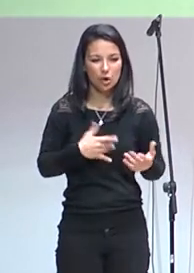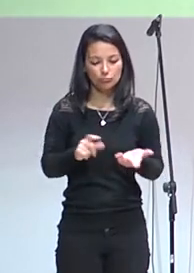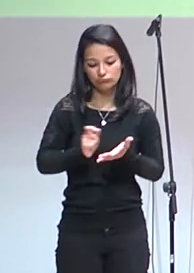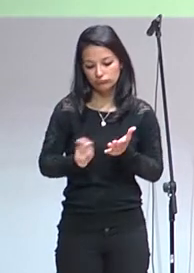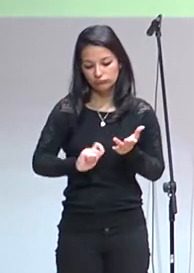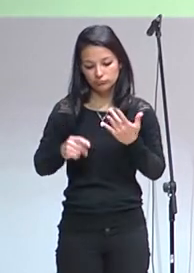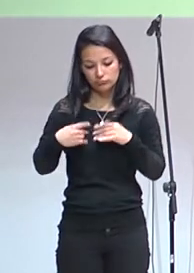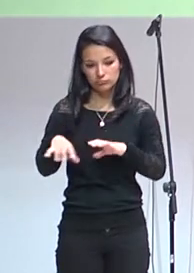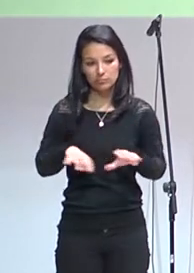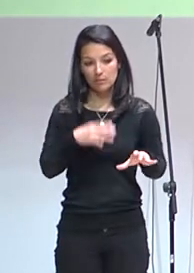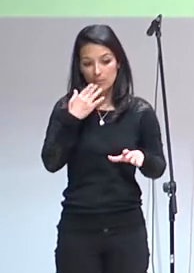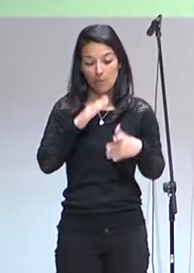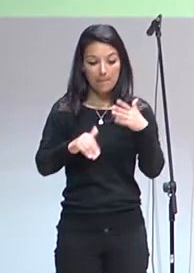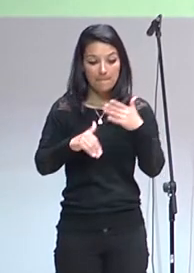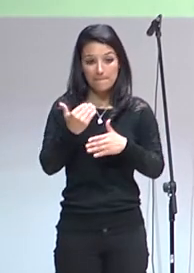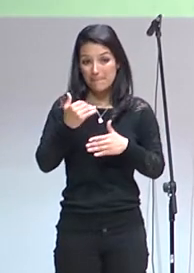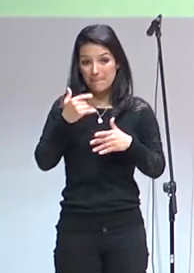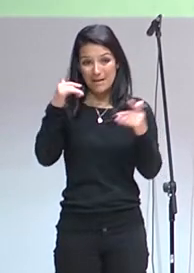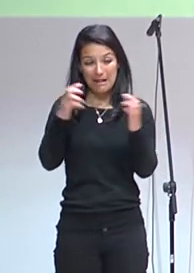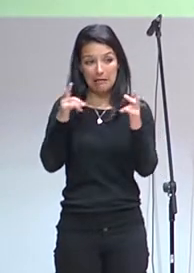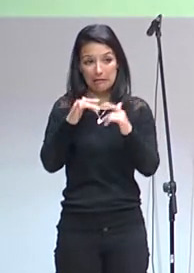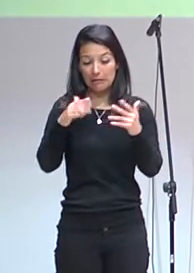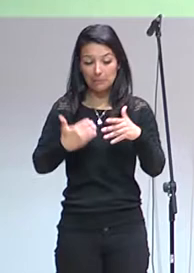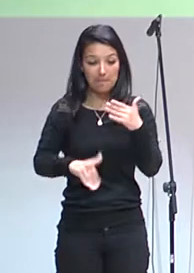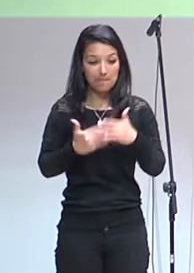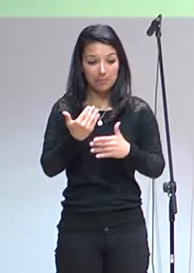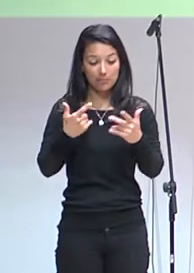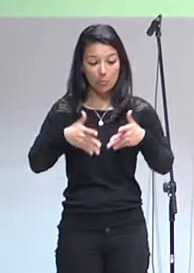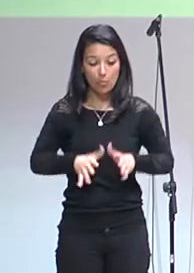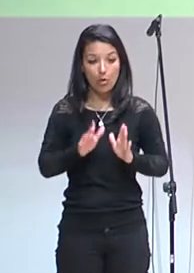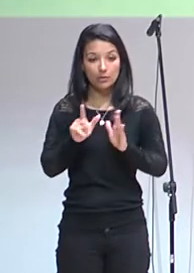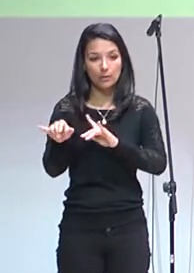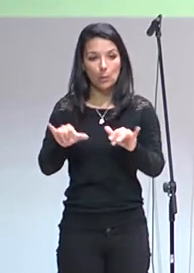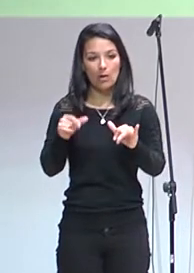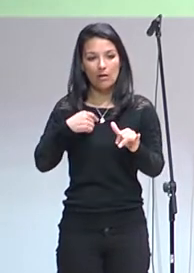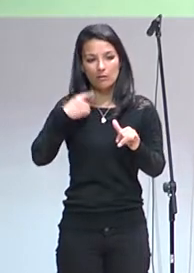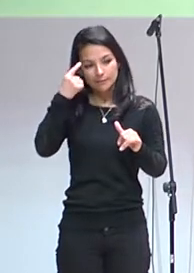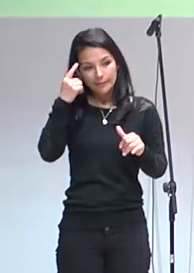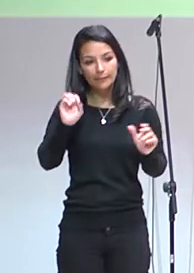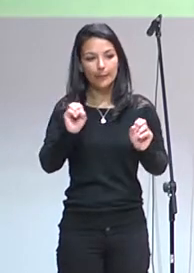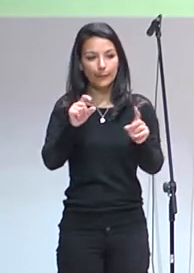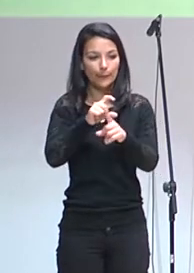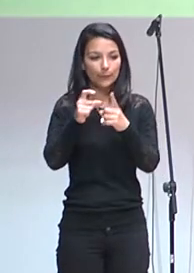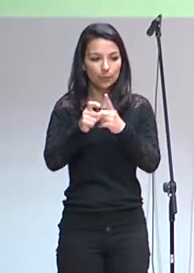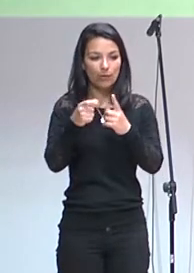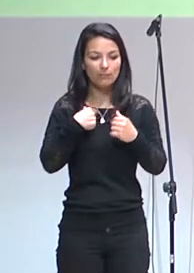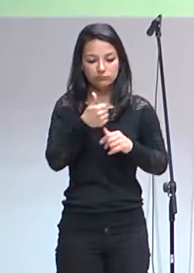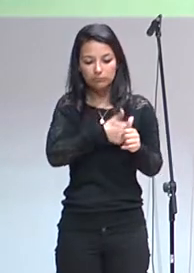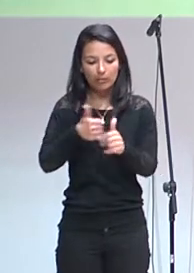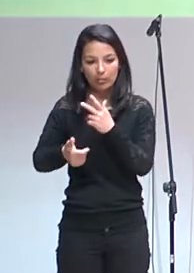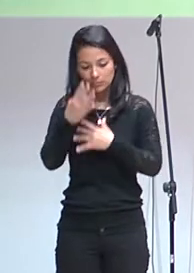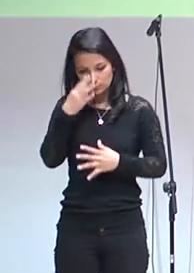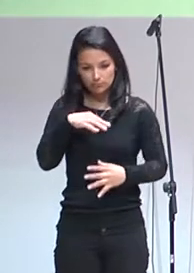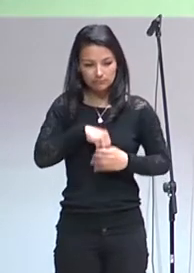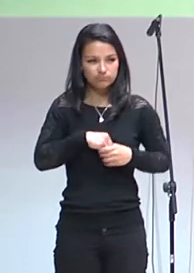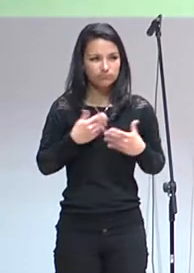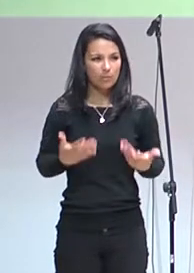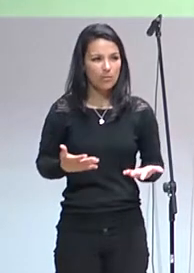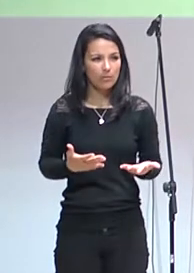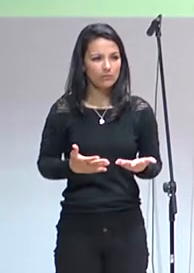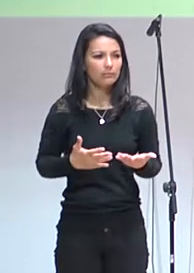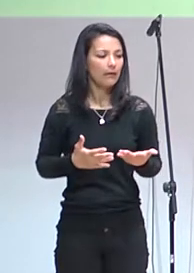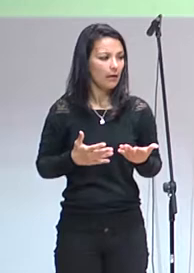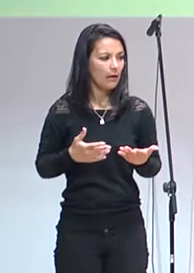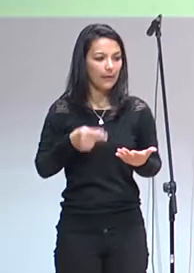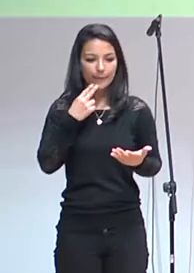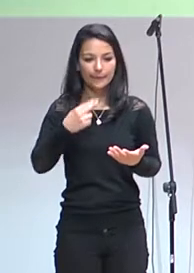la guerra nace pues, en la mente y en la cultura nuestra, nos han hecho creer que los colombianos pues, de por